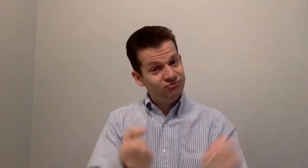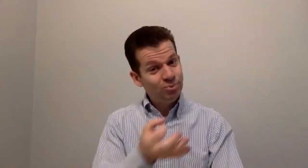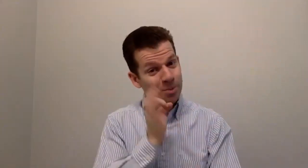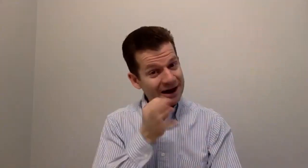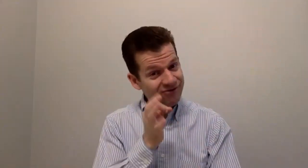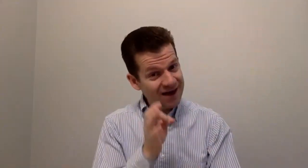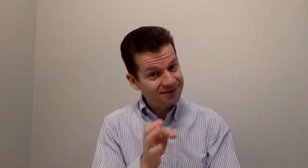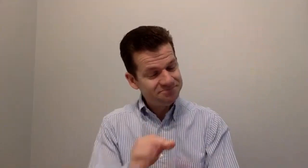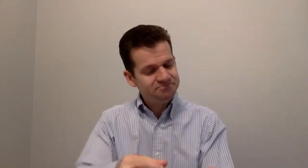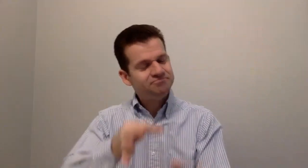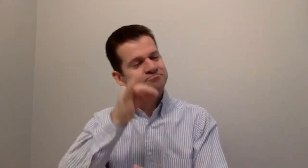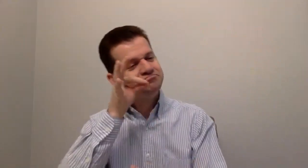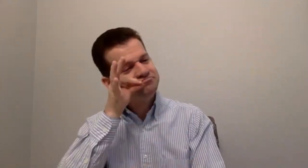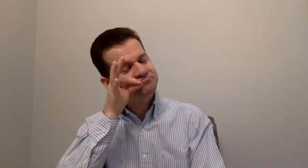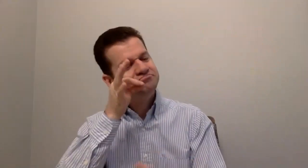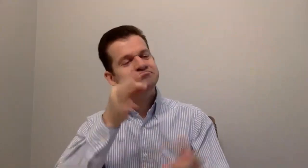Vamos tomar café?